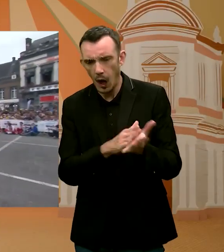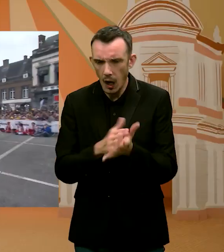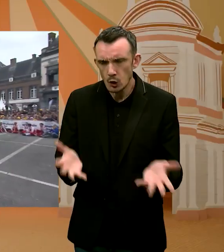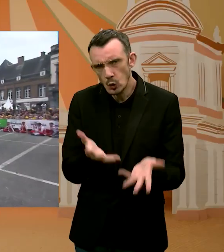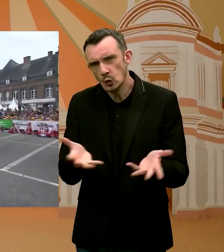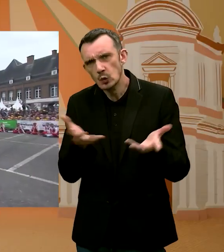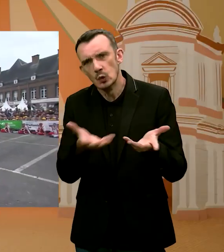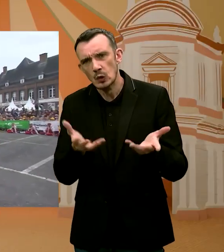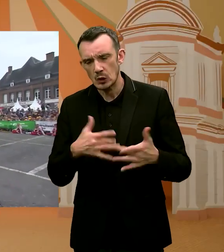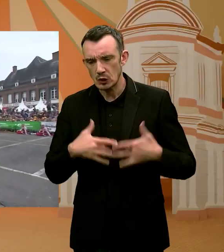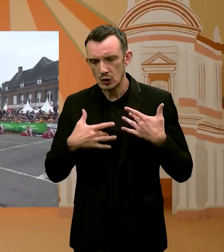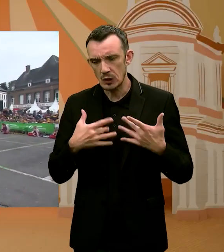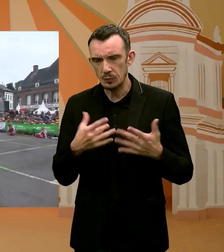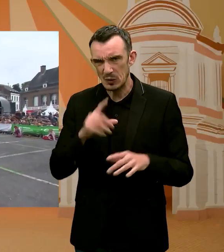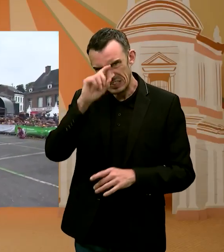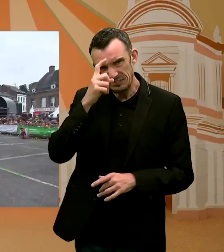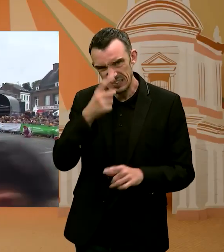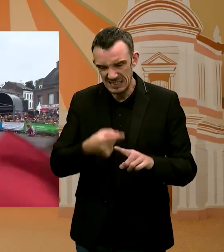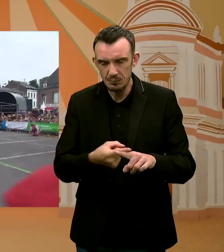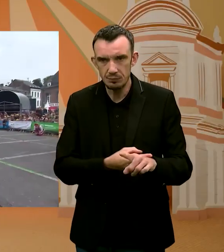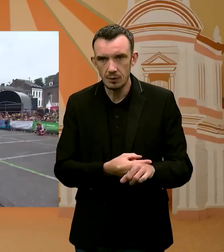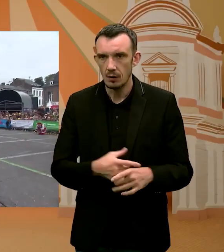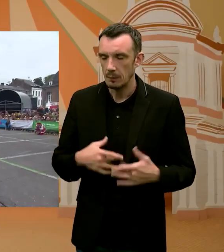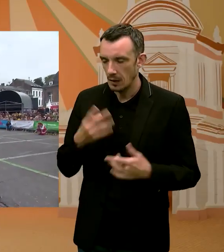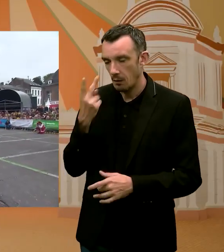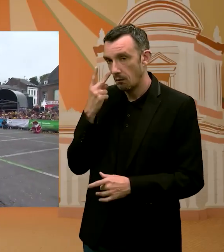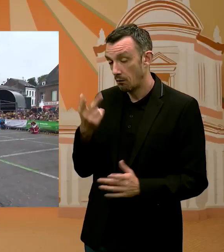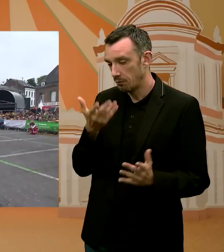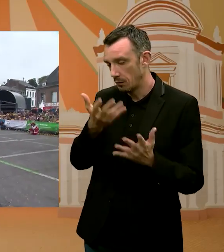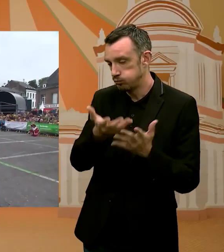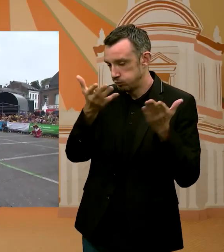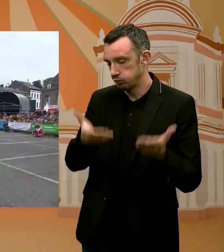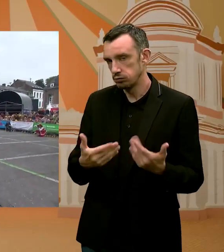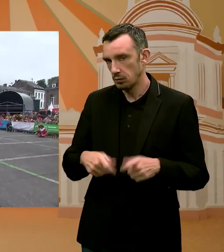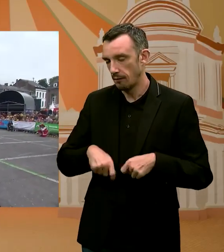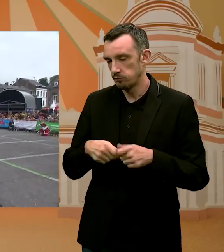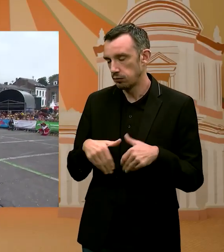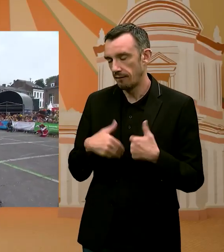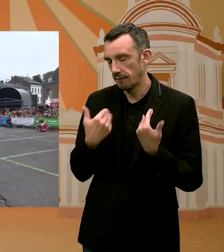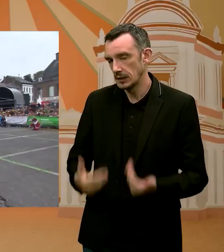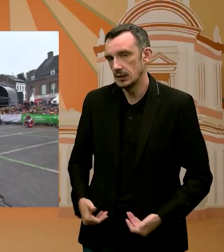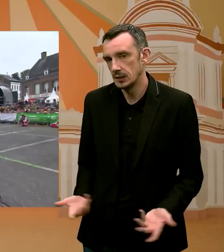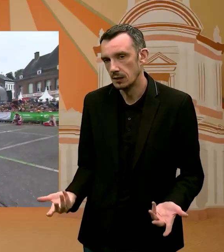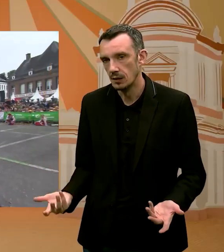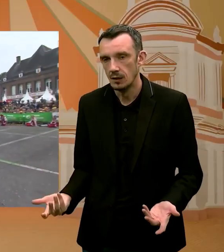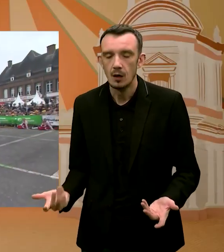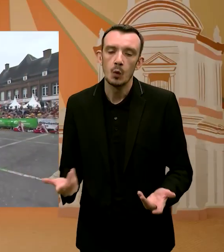en difficulté. On voit que Robin est quand même au bout du rouleau. On prend parti pour le plus faible, si vous me permettez l'expression. Le public est là pour